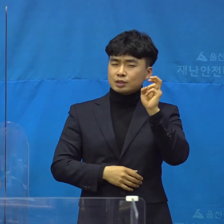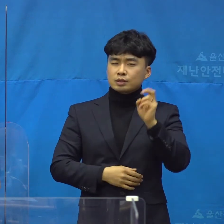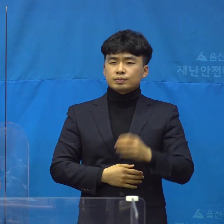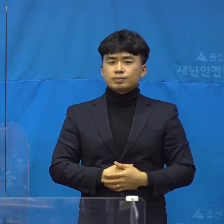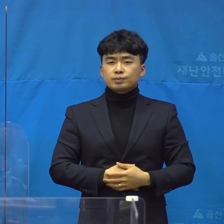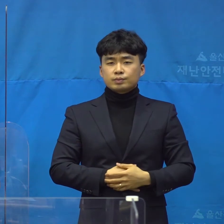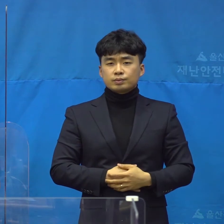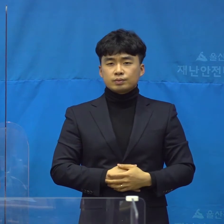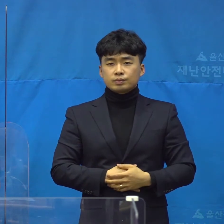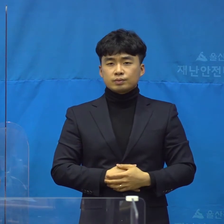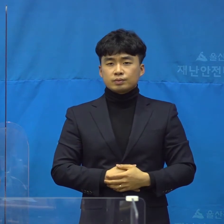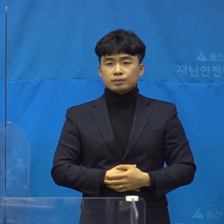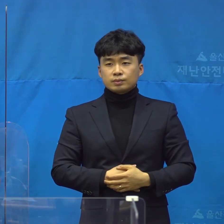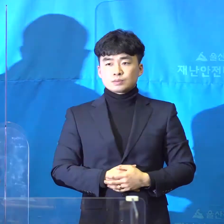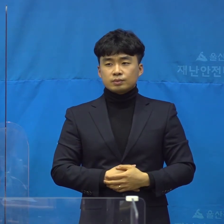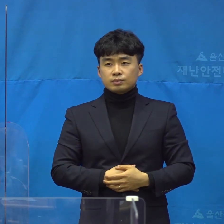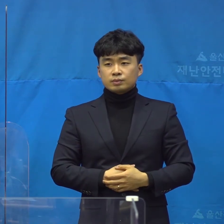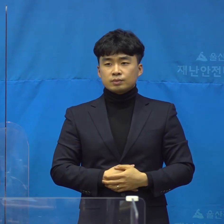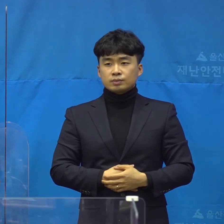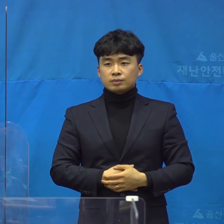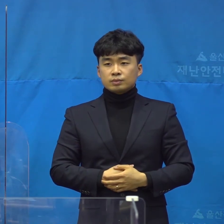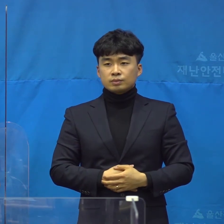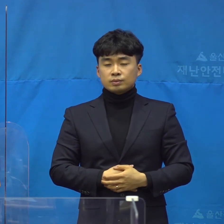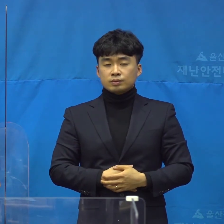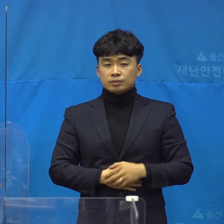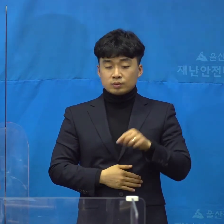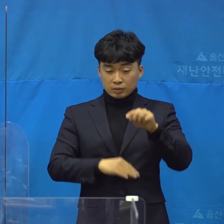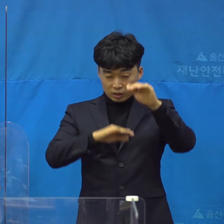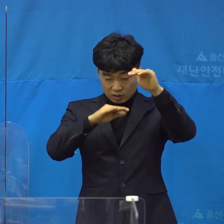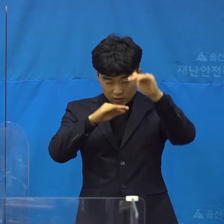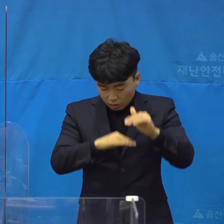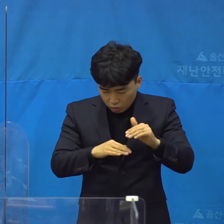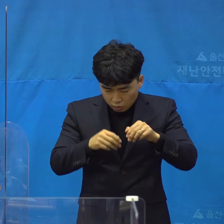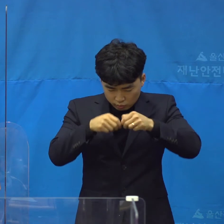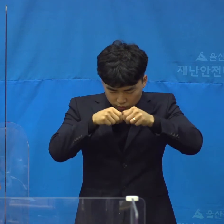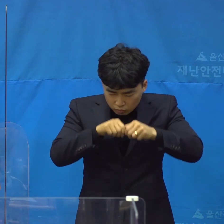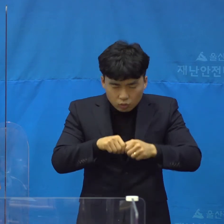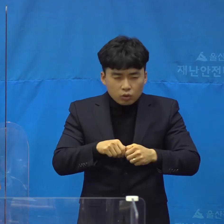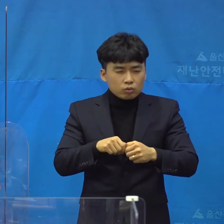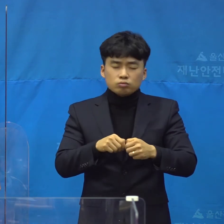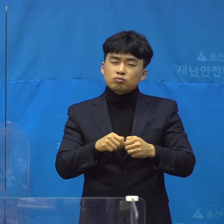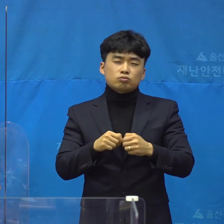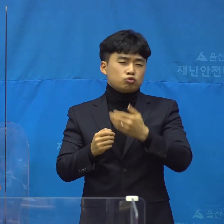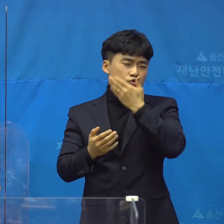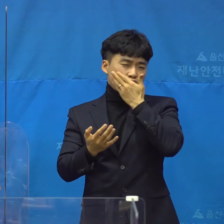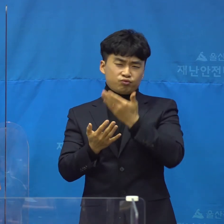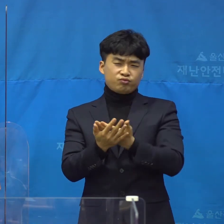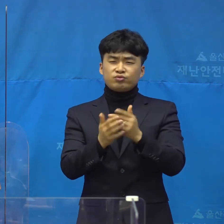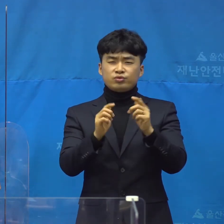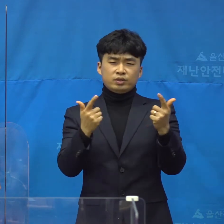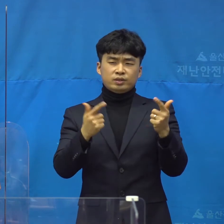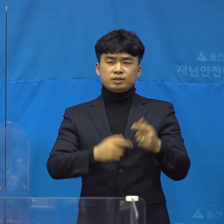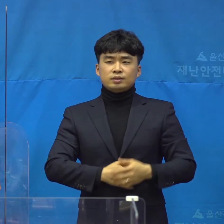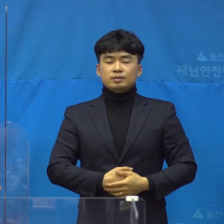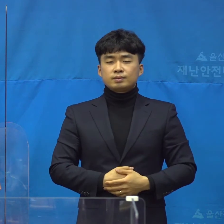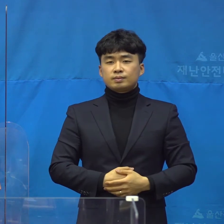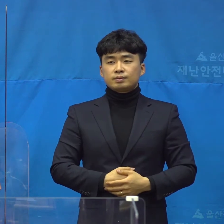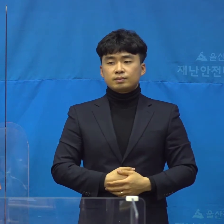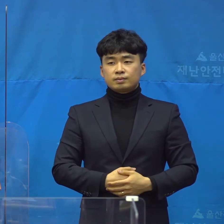이렇게 추정하고 있습니다. 저희들은 그 내용이 그렇게 관심사는 아니어서.